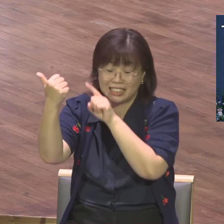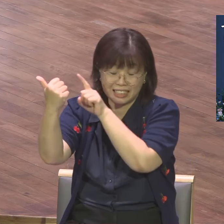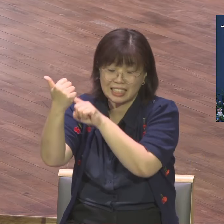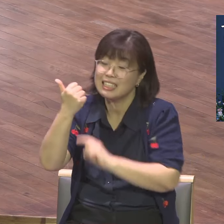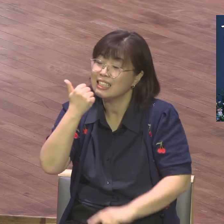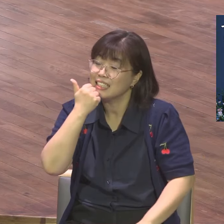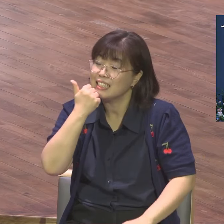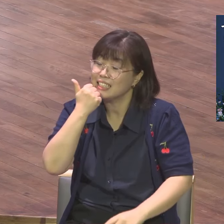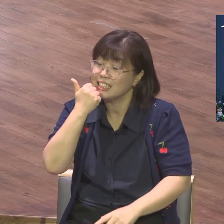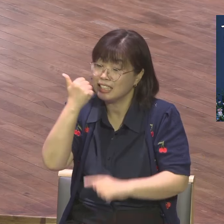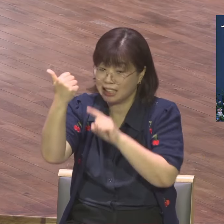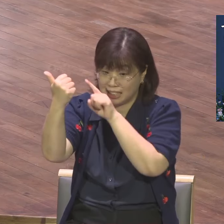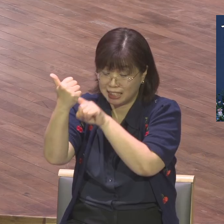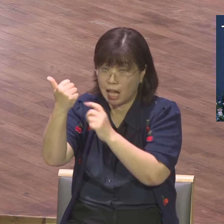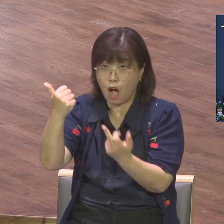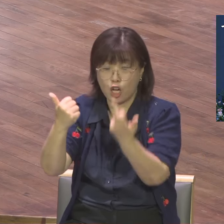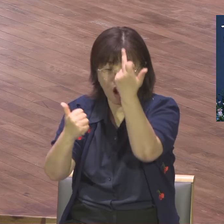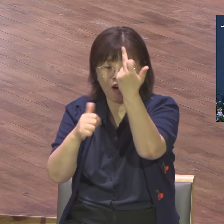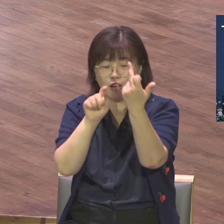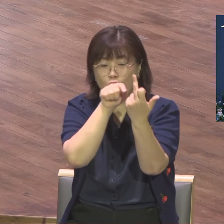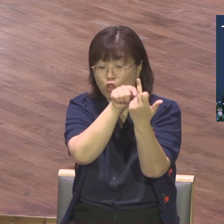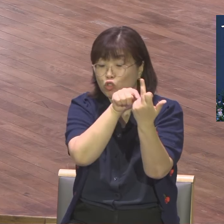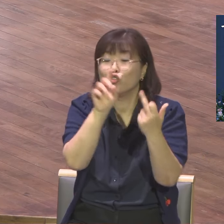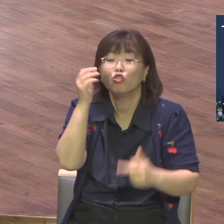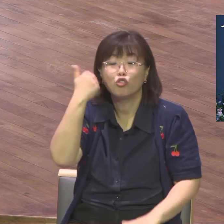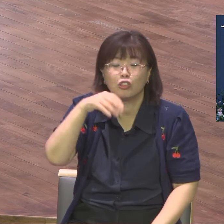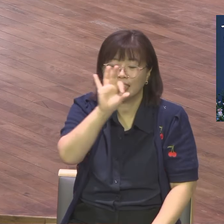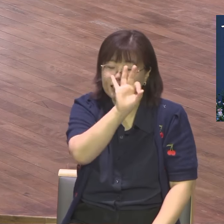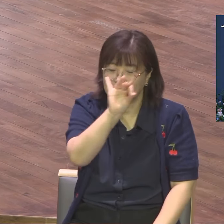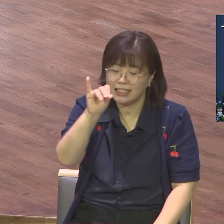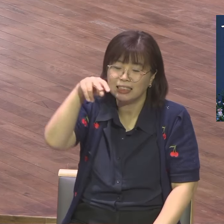이스마엘의 이름이 게달이에요.